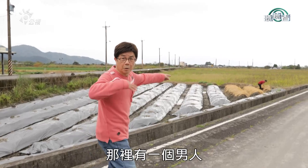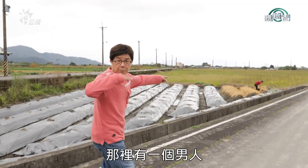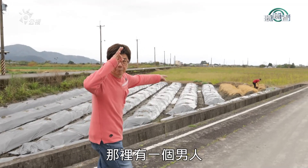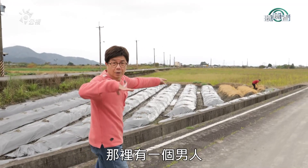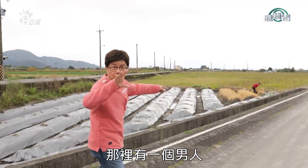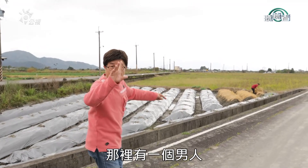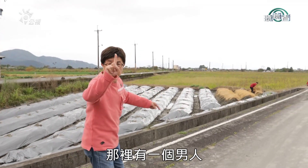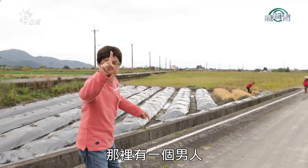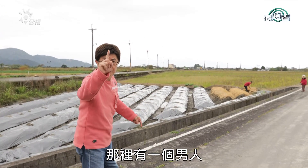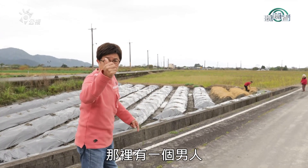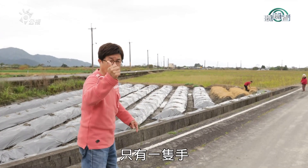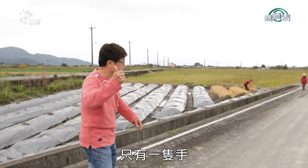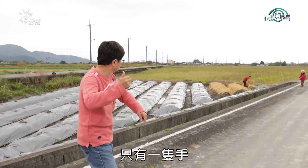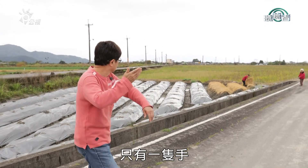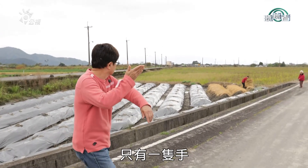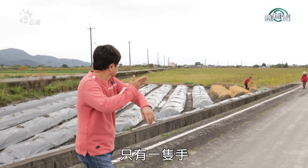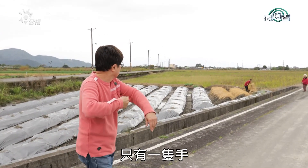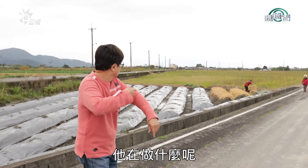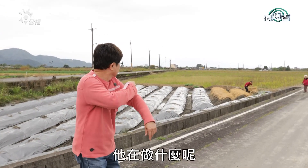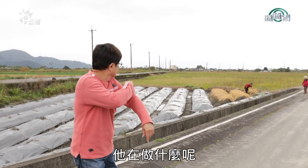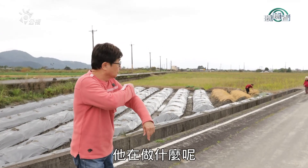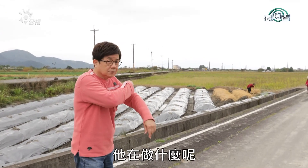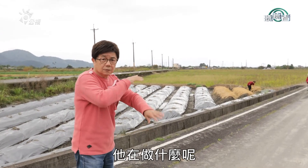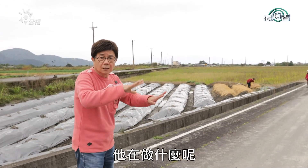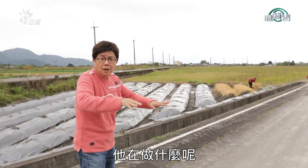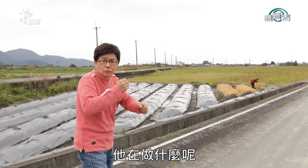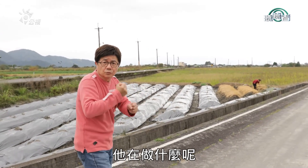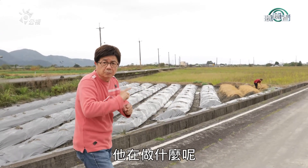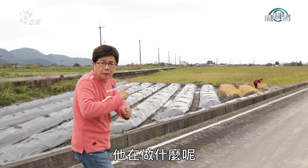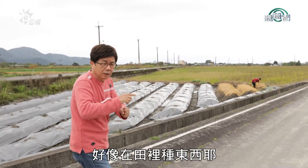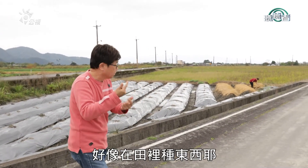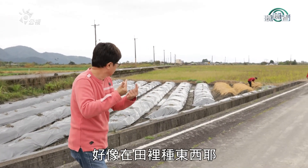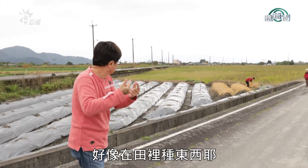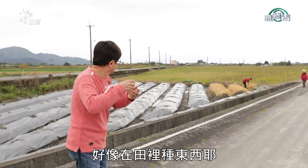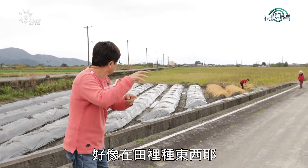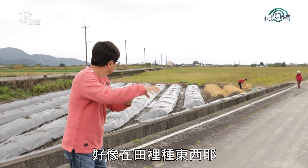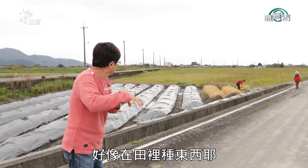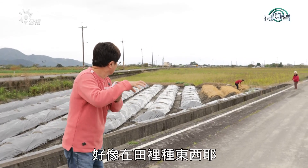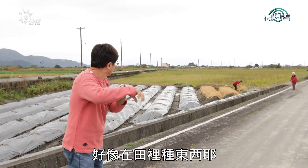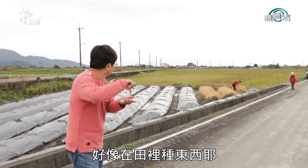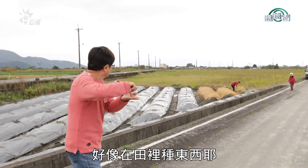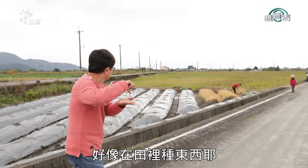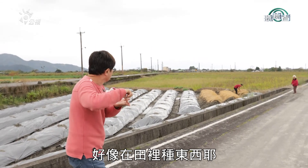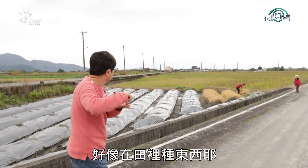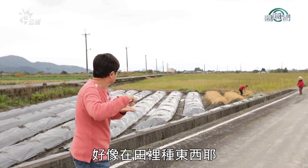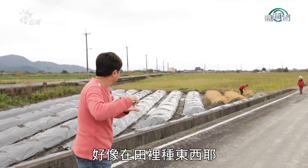有一个男人啊，只有一只手，他在做什么呢？好像在田里种东西。